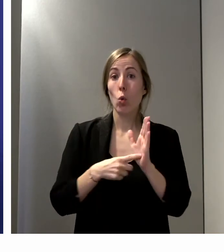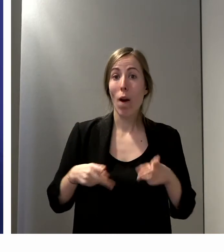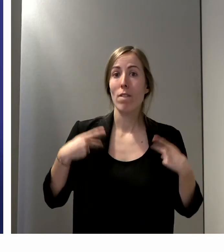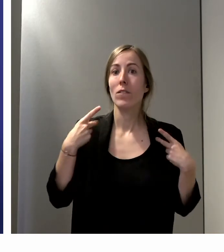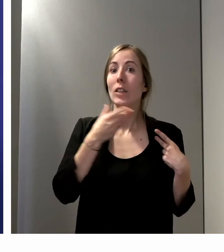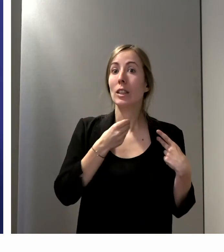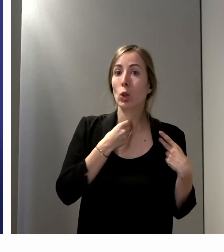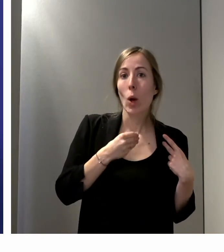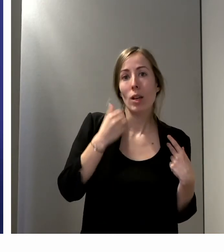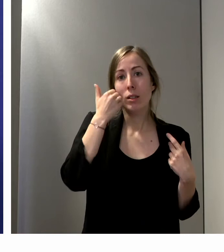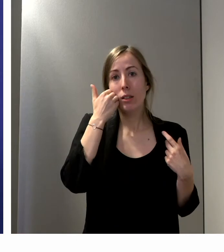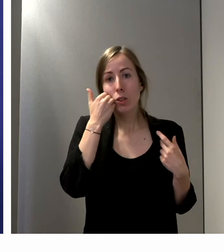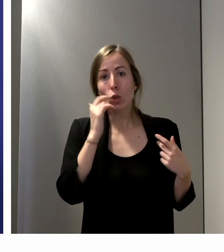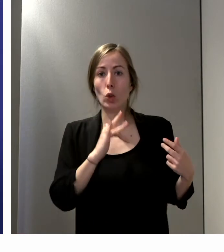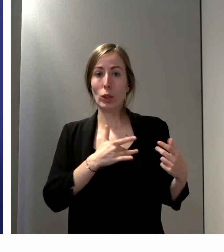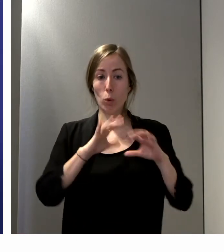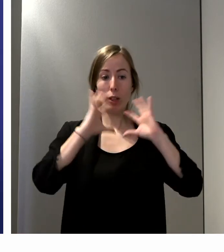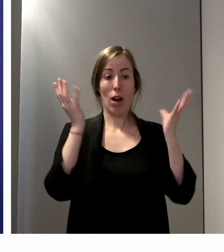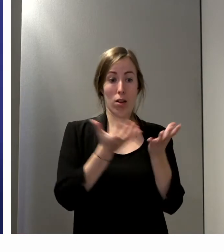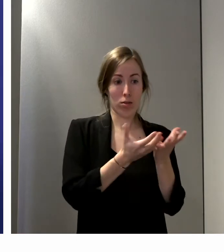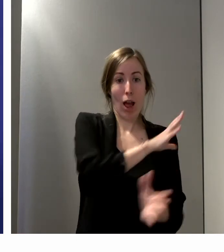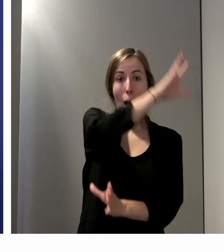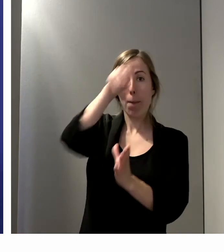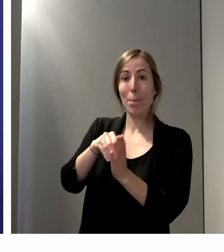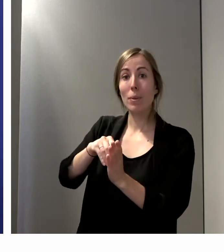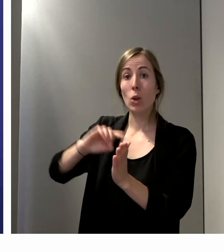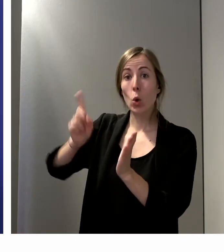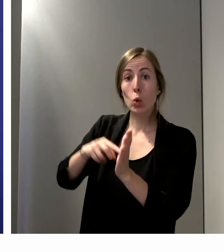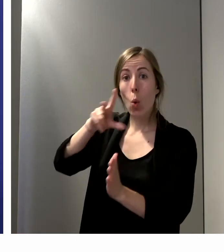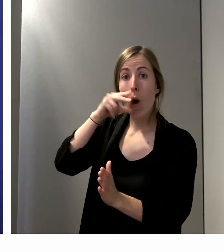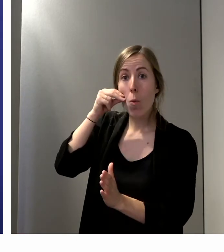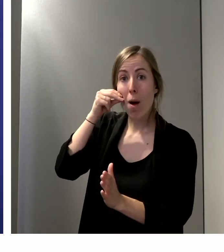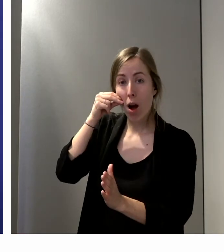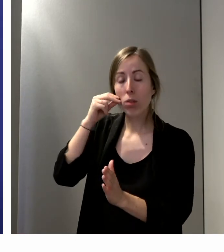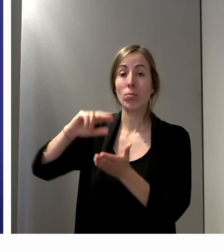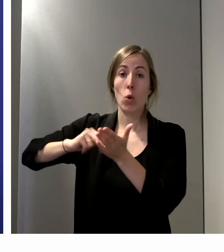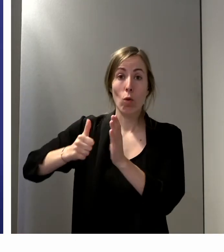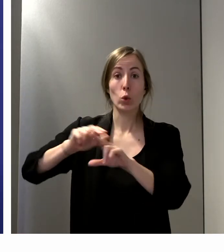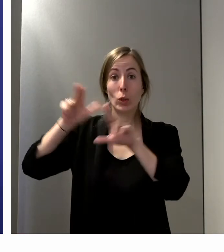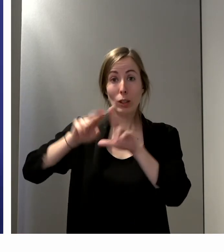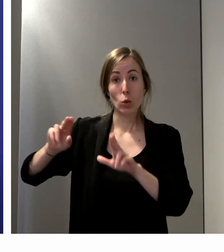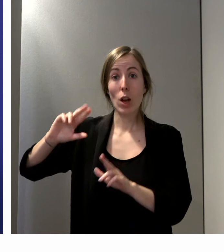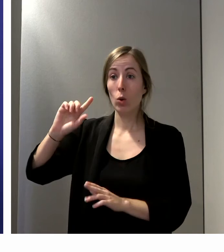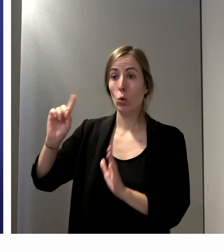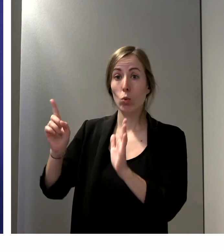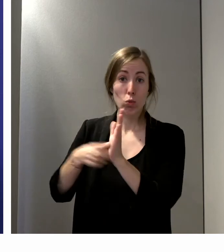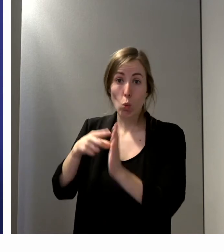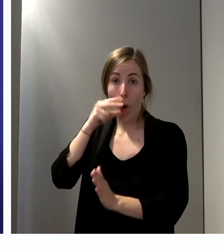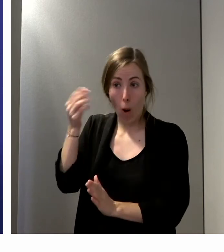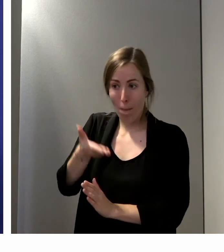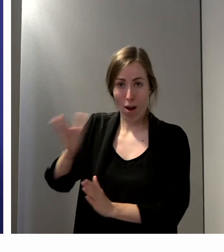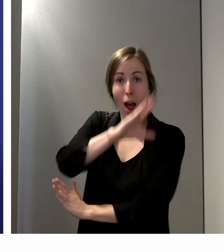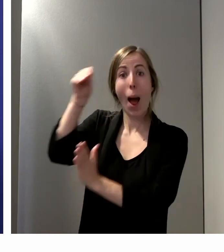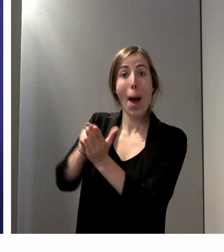et sentimentale est un droit imprescriptible des droits de l'homme, reconnu dans le cadre de la Convention internationale des droits de l'homme, qui